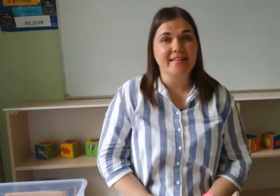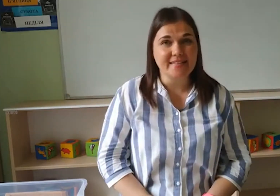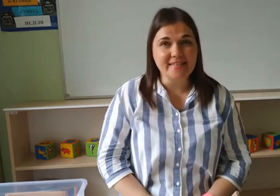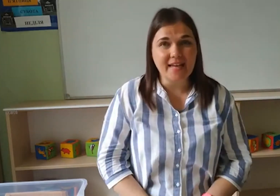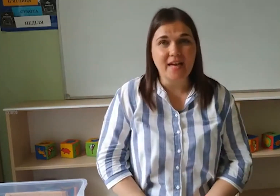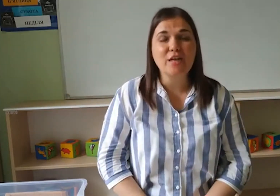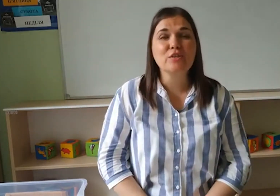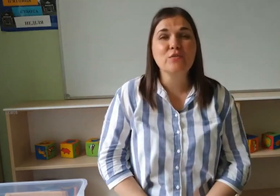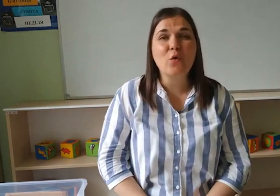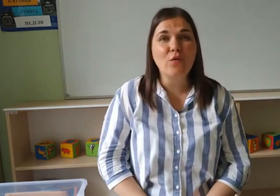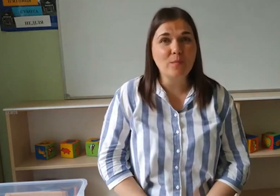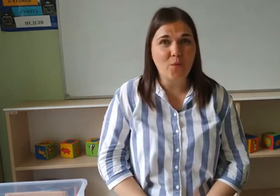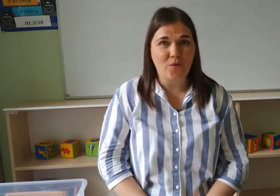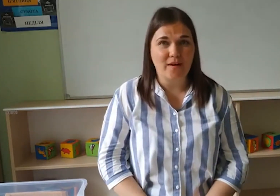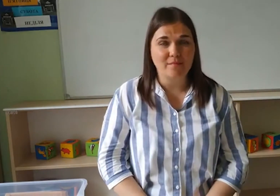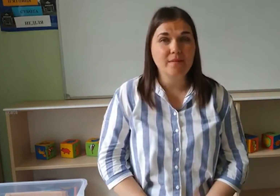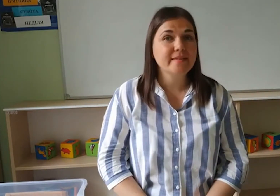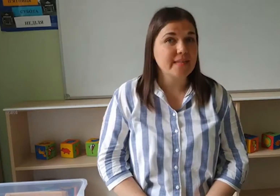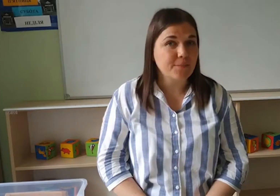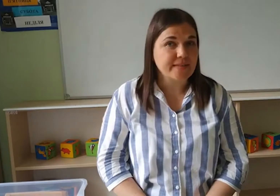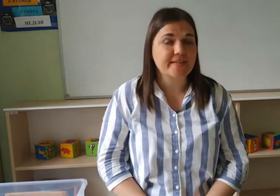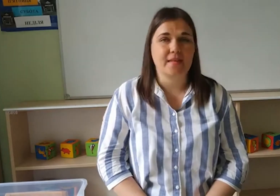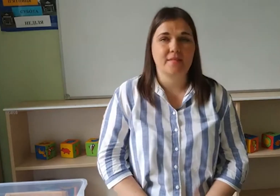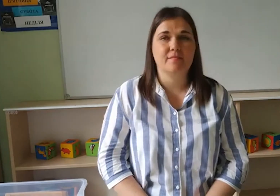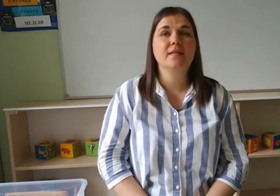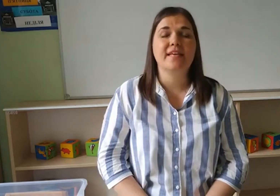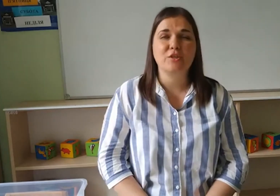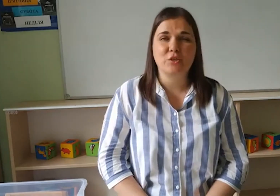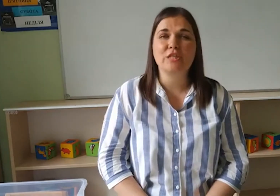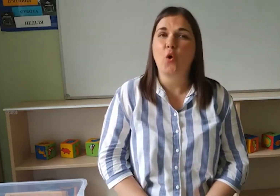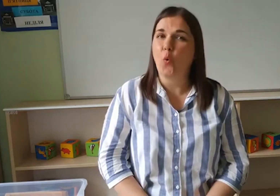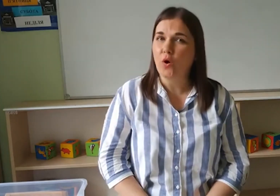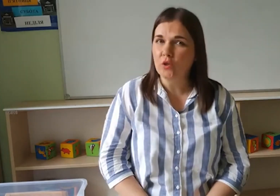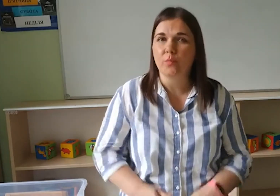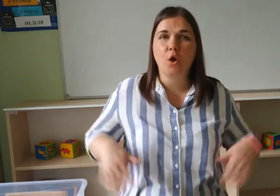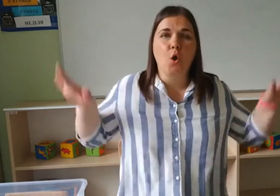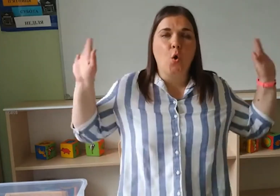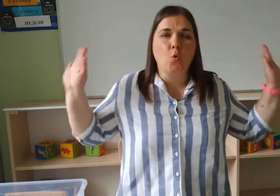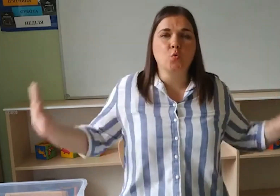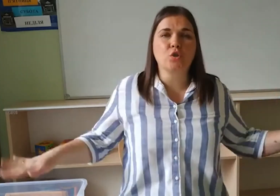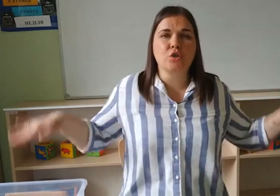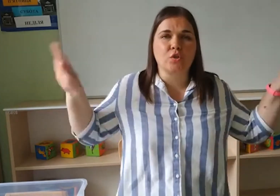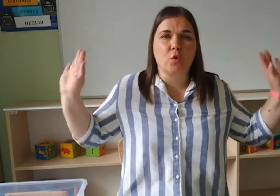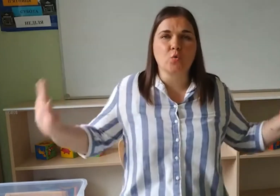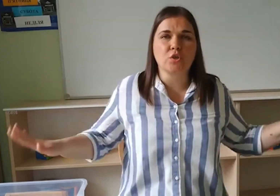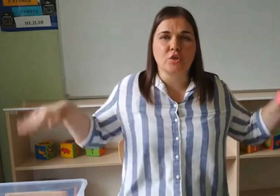різна звукова мова. Наприклад, якщо це голуб – ур, ур,